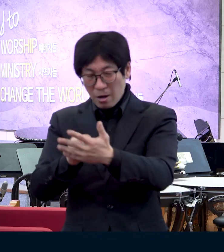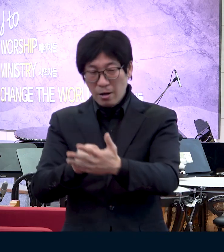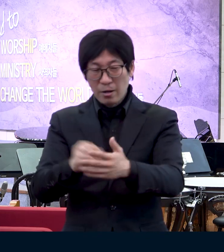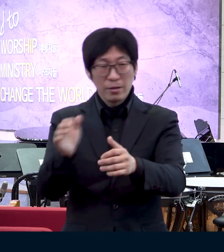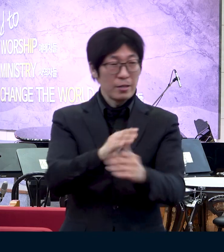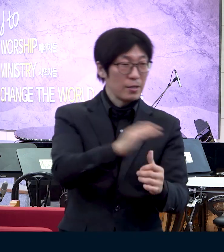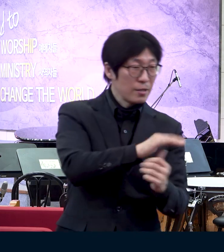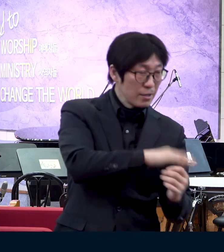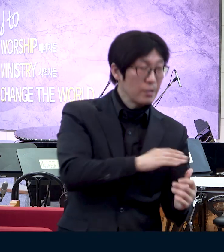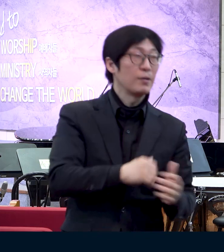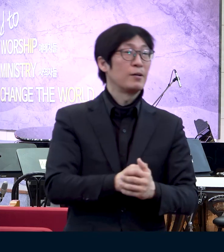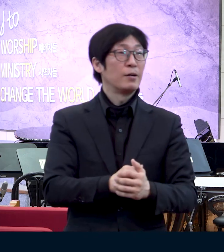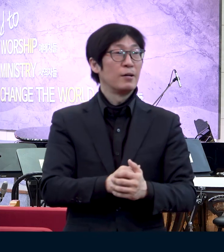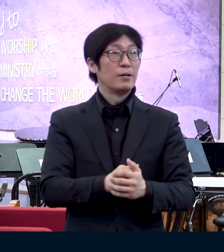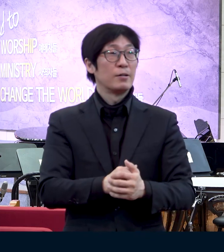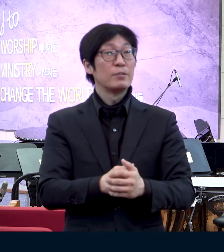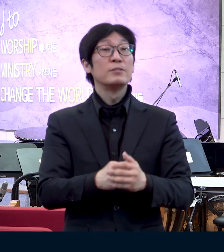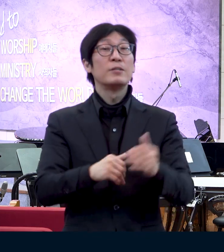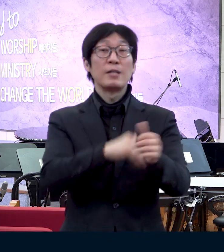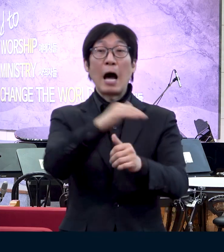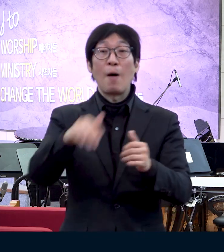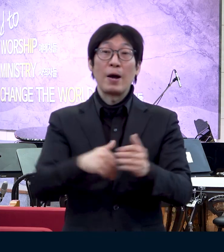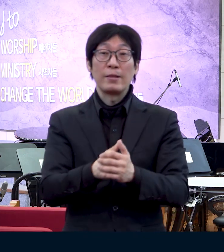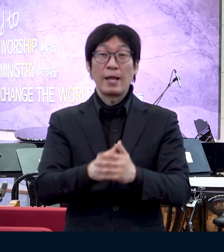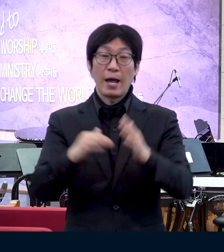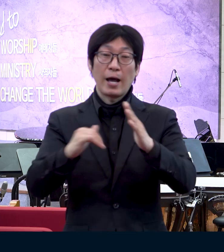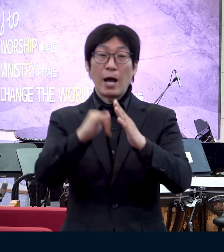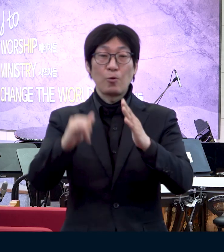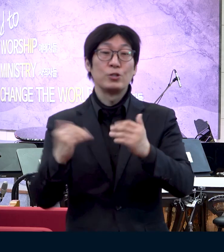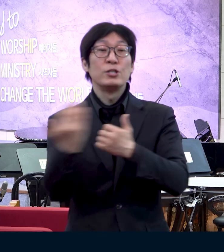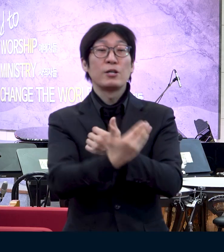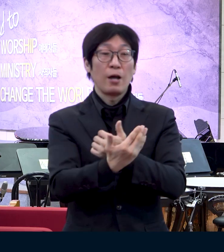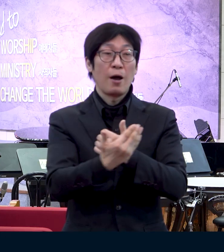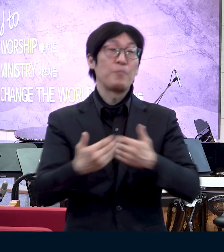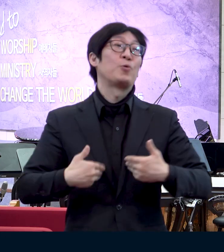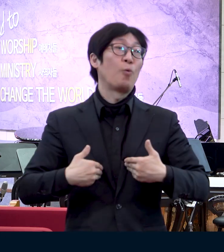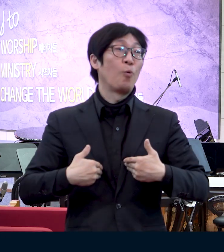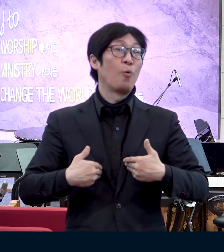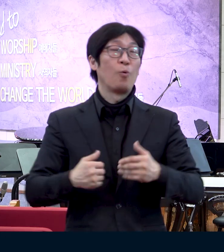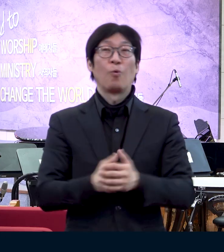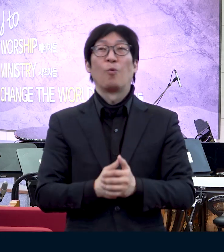시간을 보내면서도 가족을 지키기 위해서 애를 쓰는 바로 그 모습.